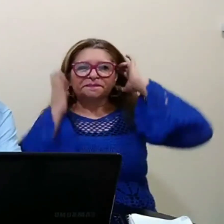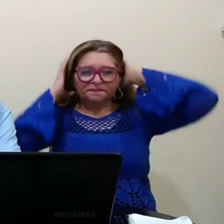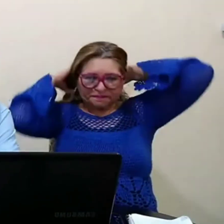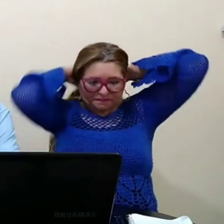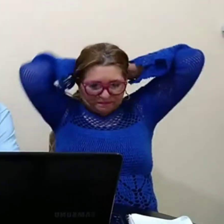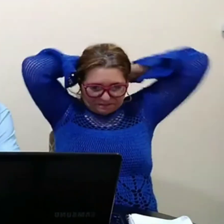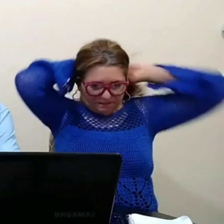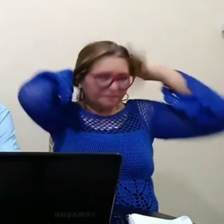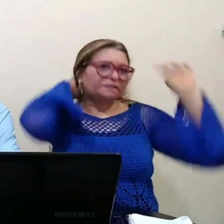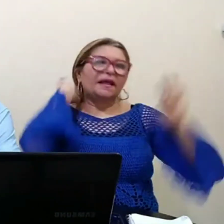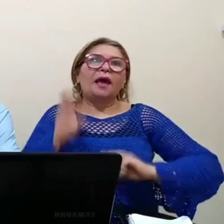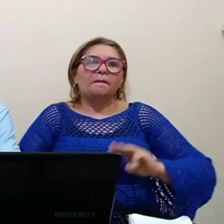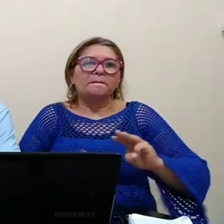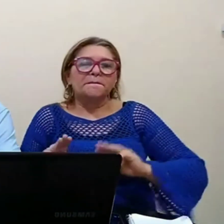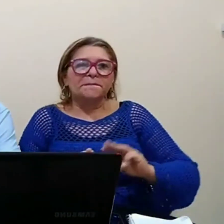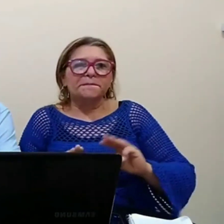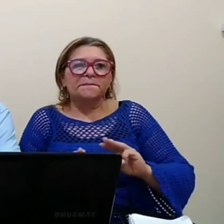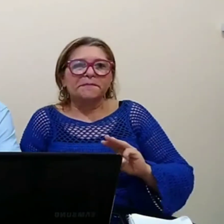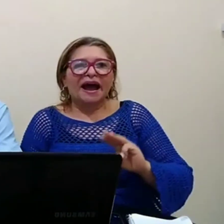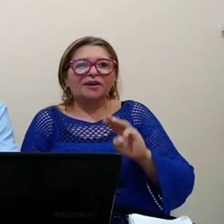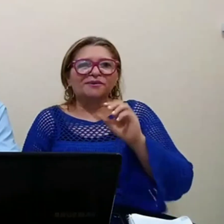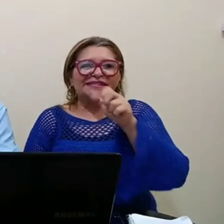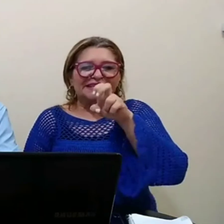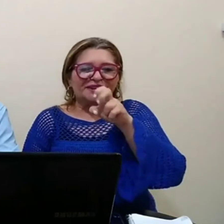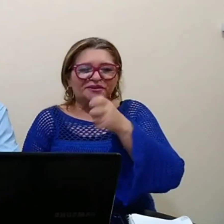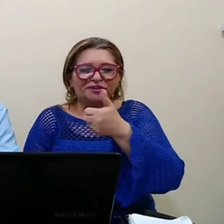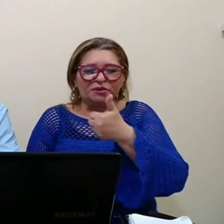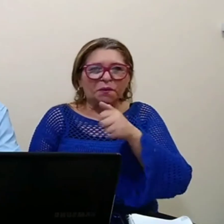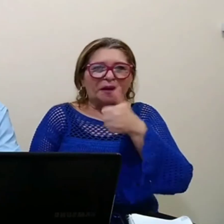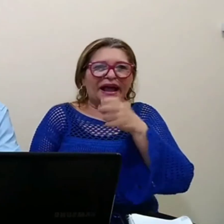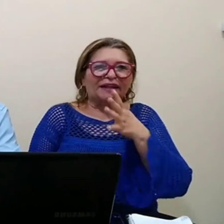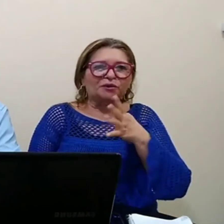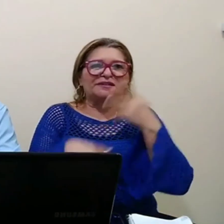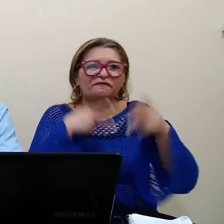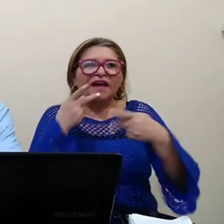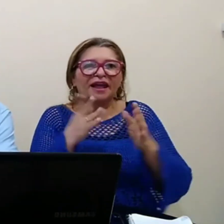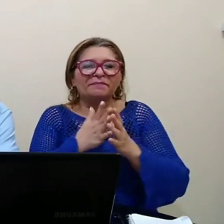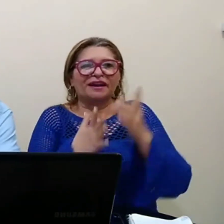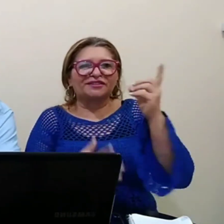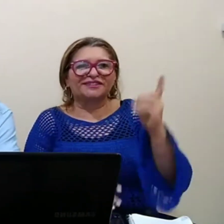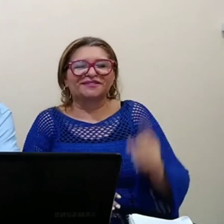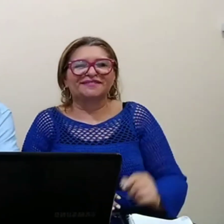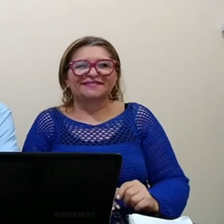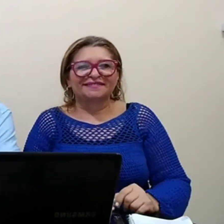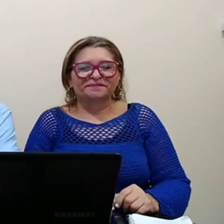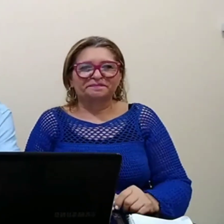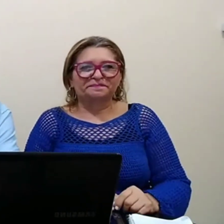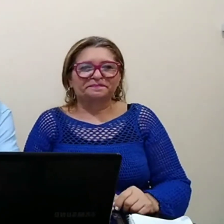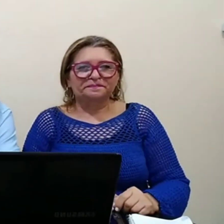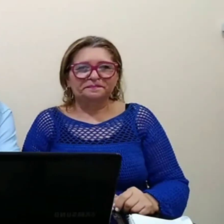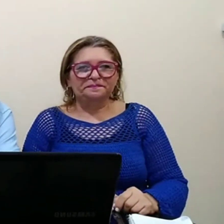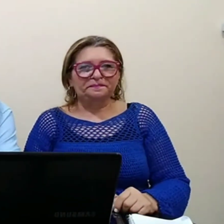começar. Marcos capítulo 5, 1 a 14, nos diz desta maneira a palavra de